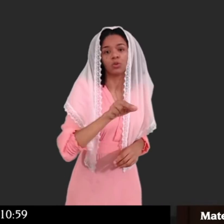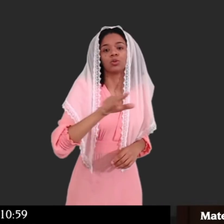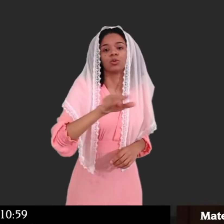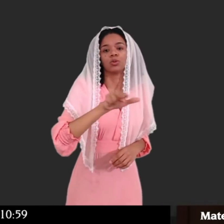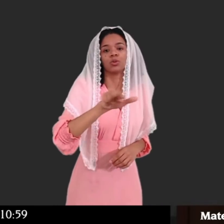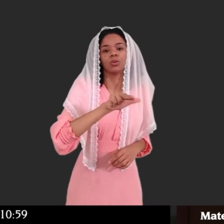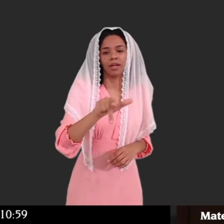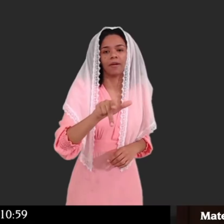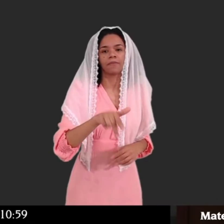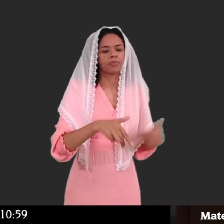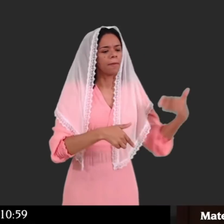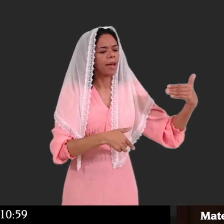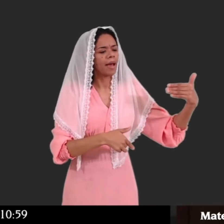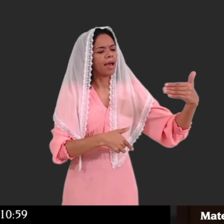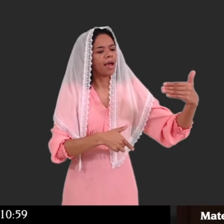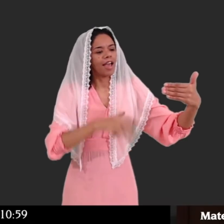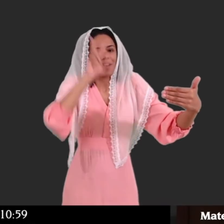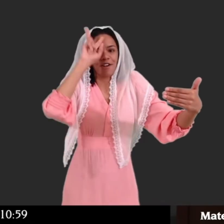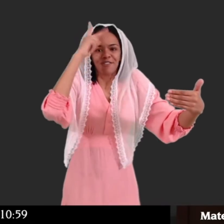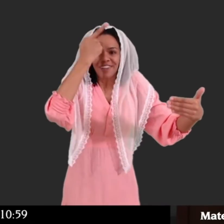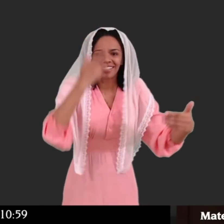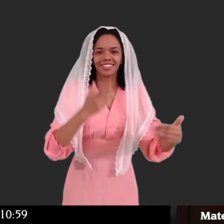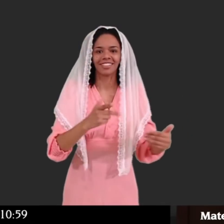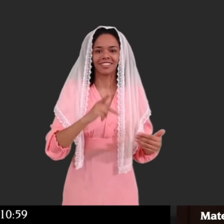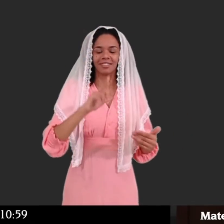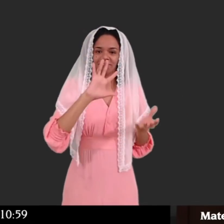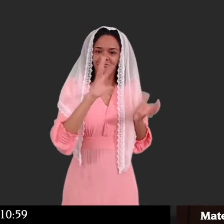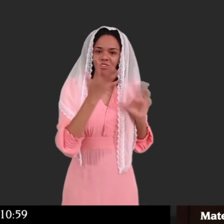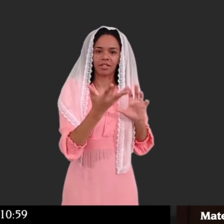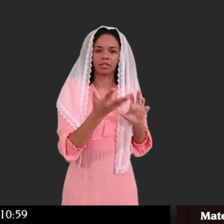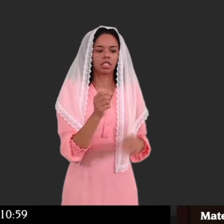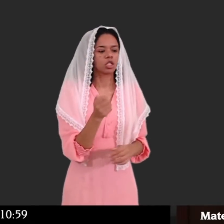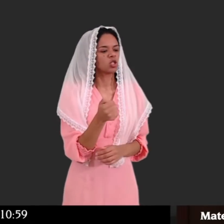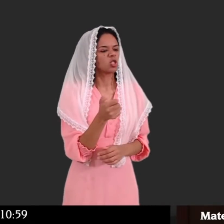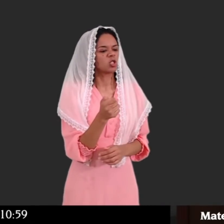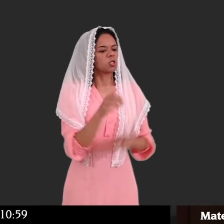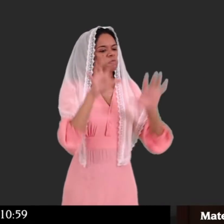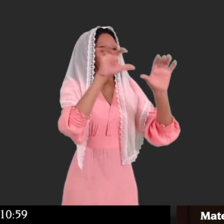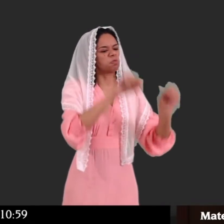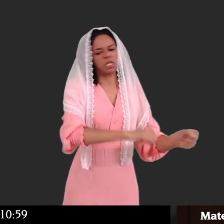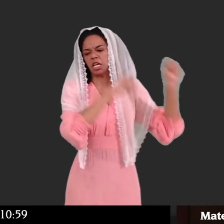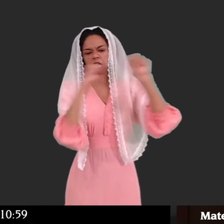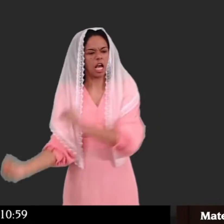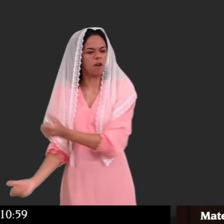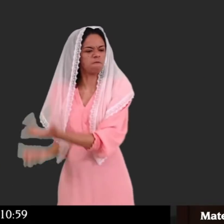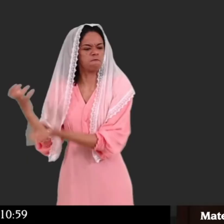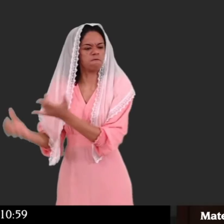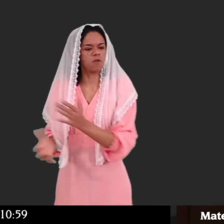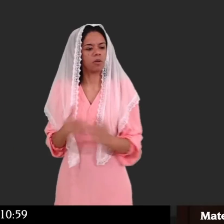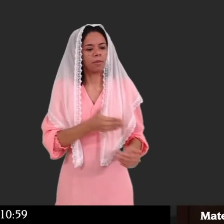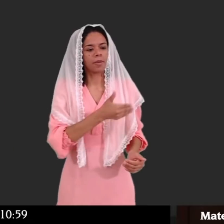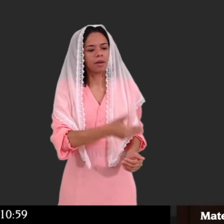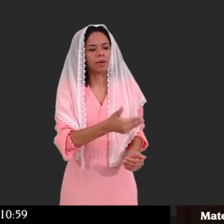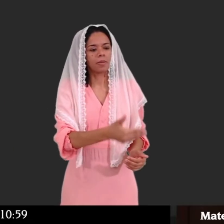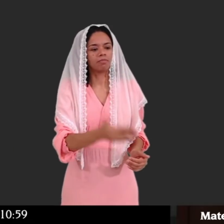o atrapalhado converte e fica bom. Parecia joio, dava para jogar fora, mas esperou o tempo, cresceu, porque